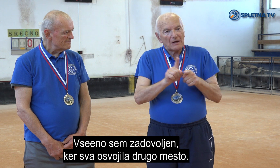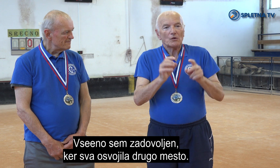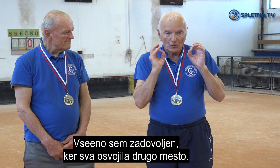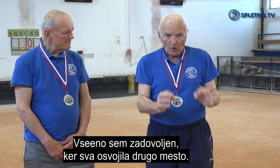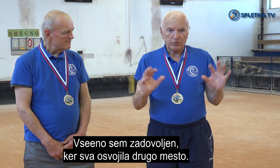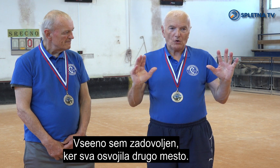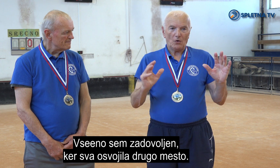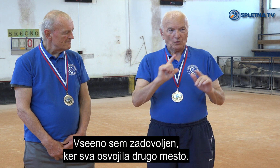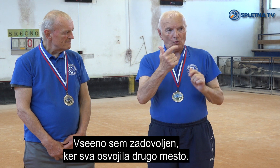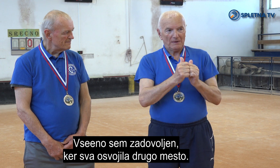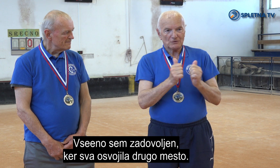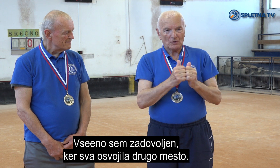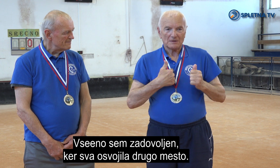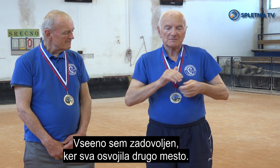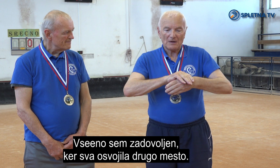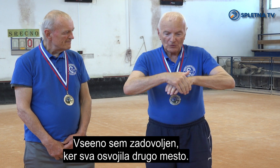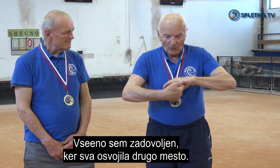rush of living in real life.